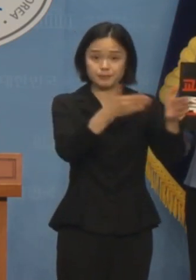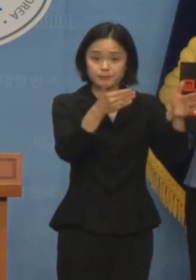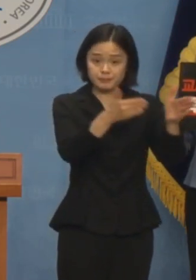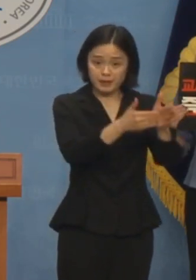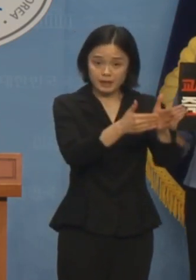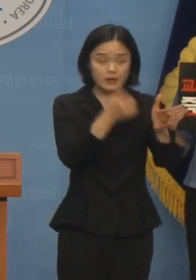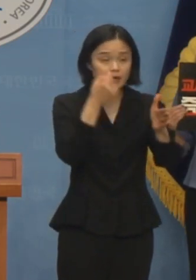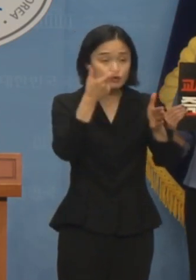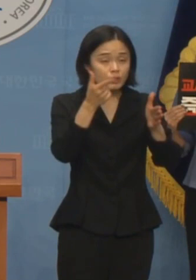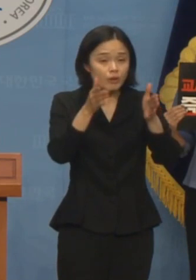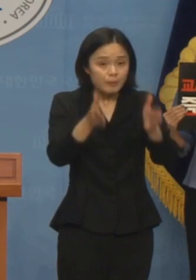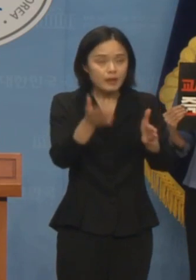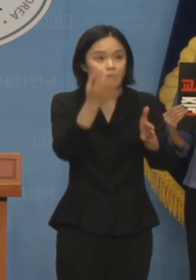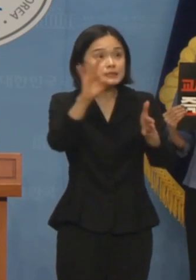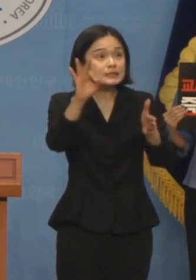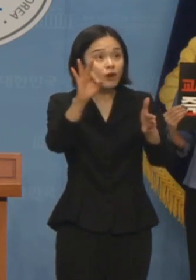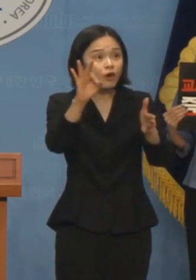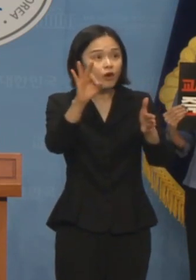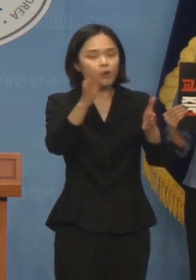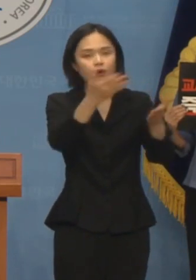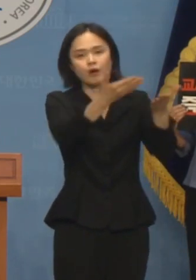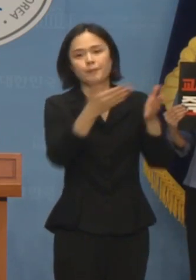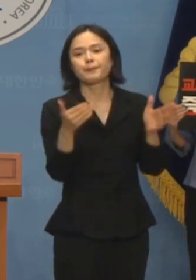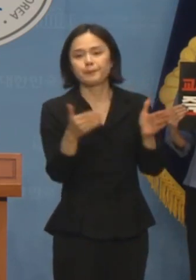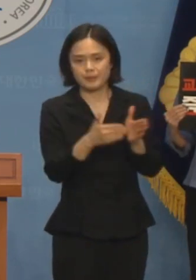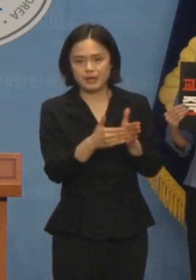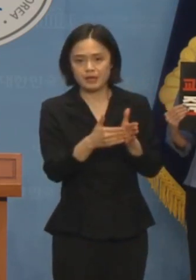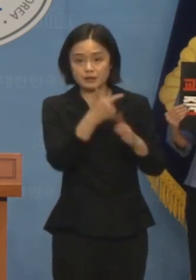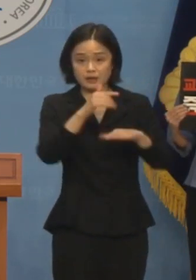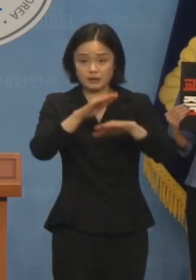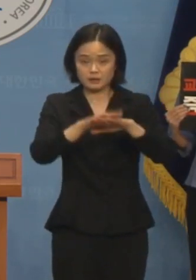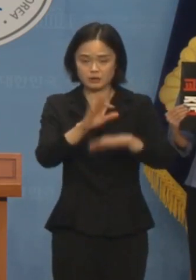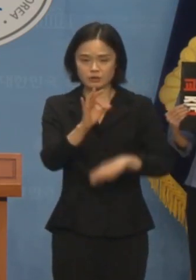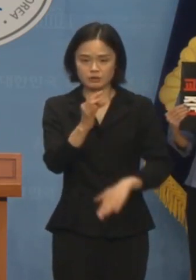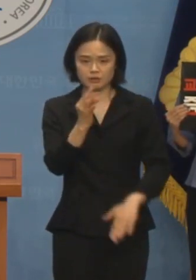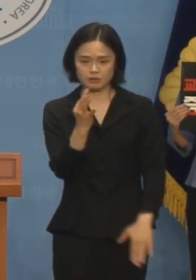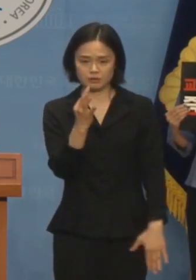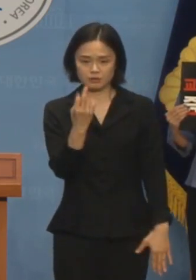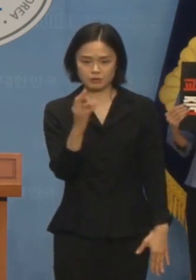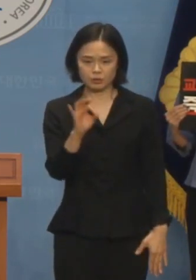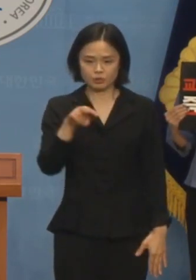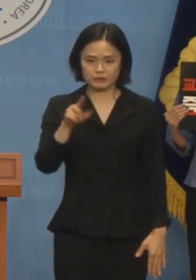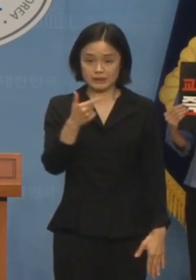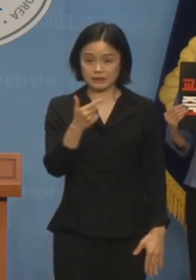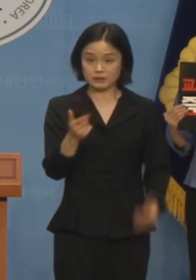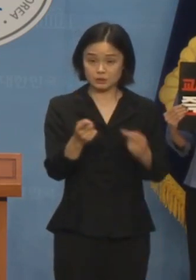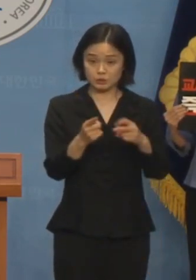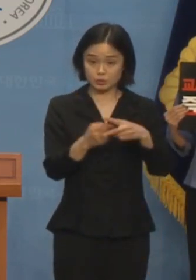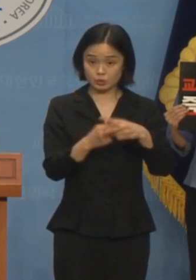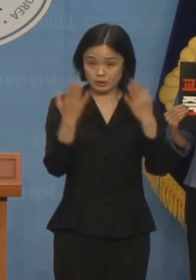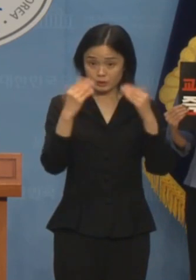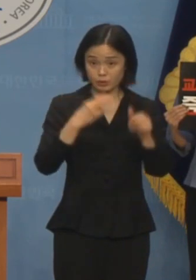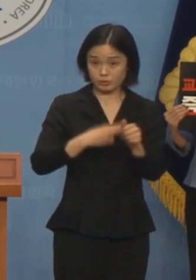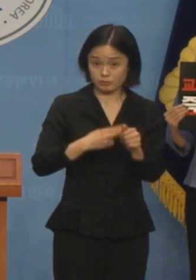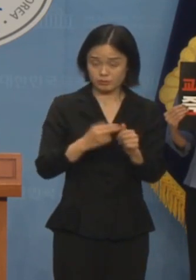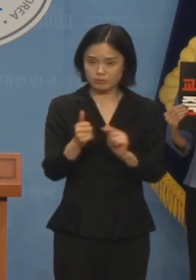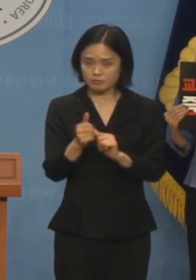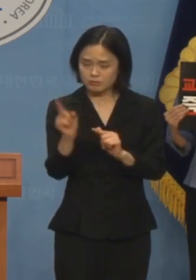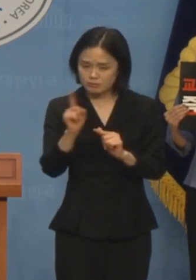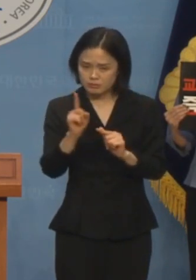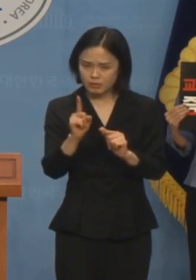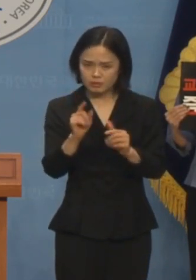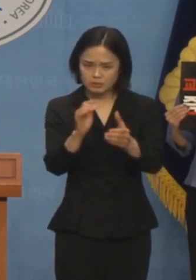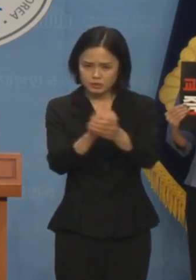인정되었습니다. 고 대전 용산초 선생님은 2019년 수업 시간에 친구를 폭행한 학생을